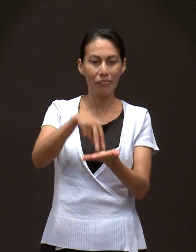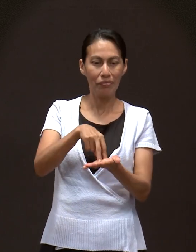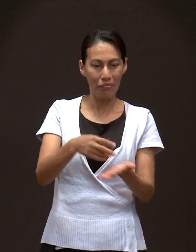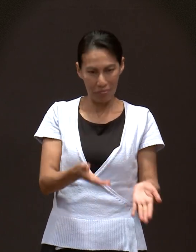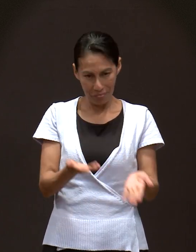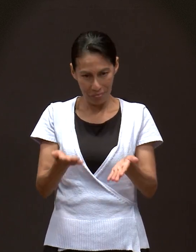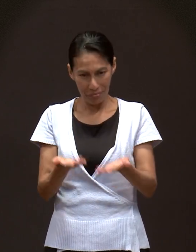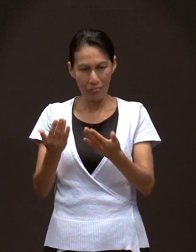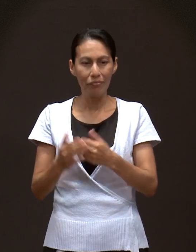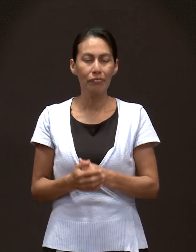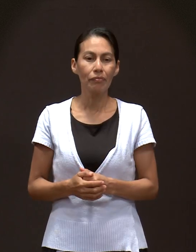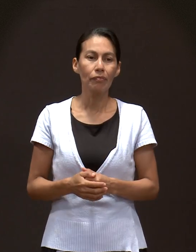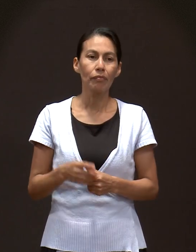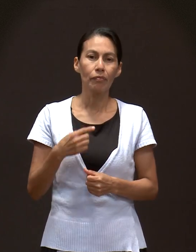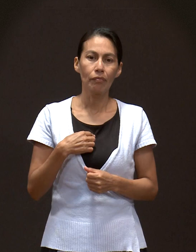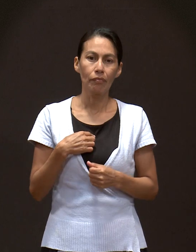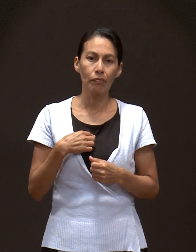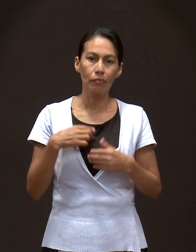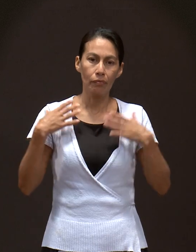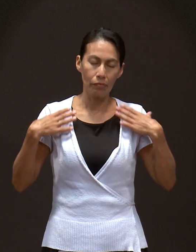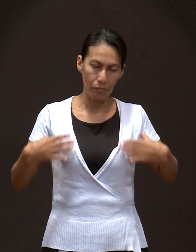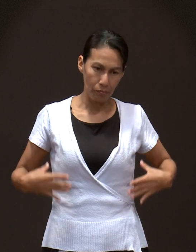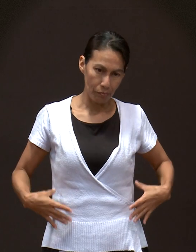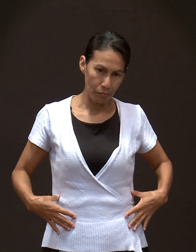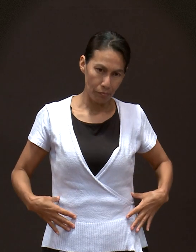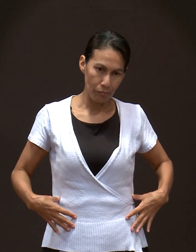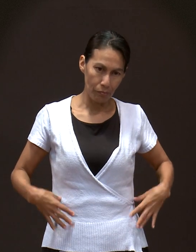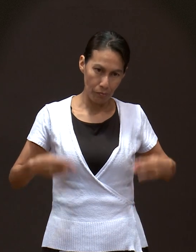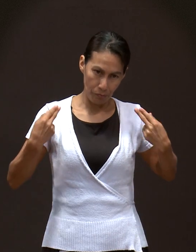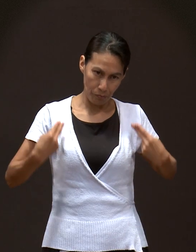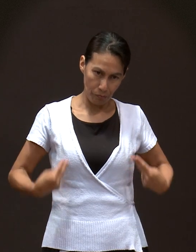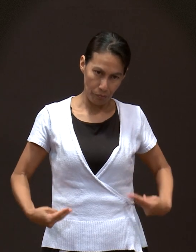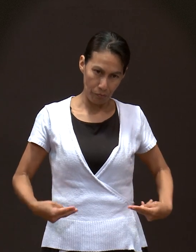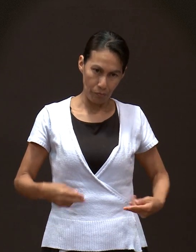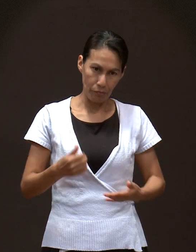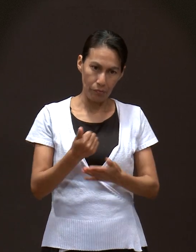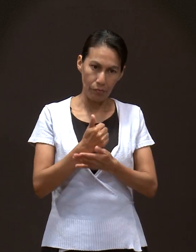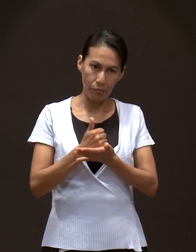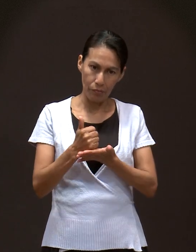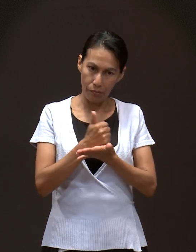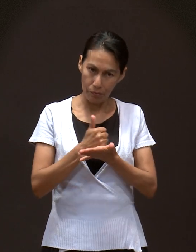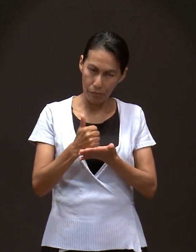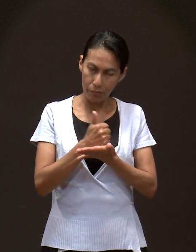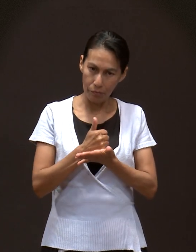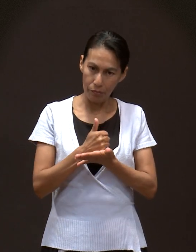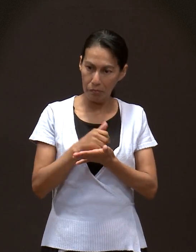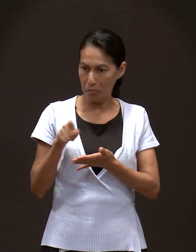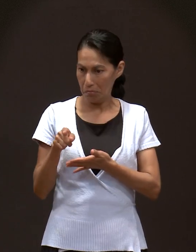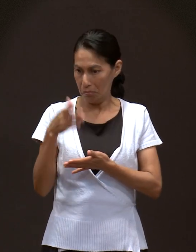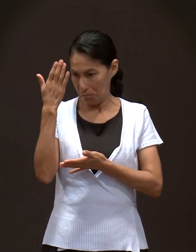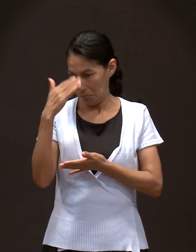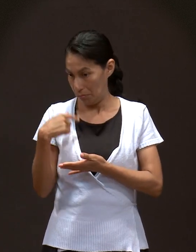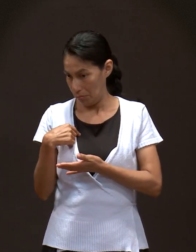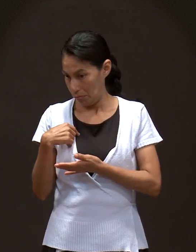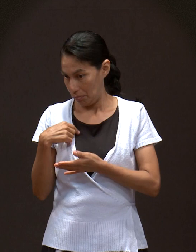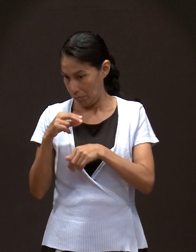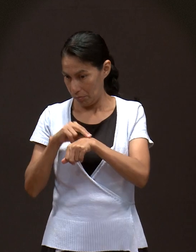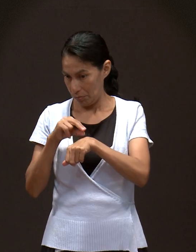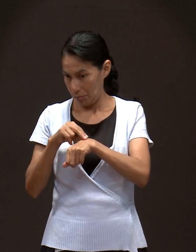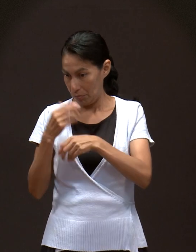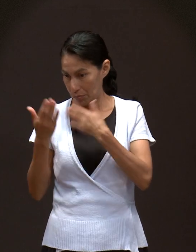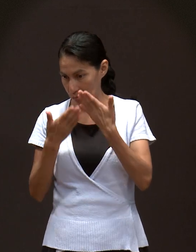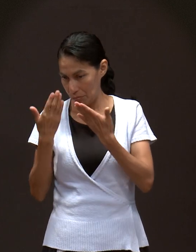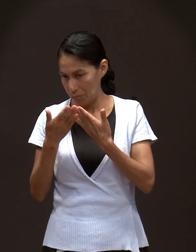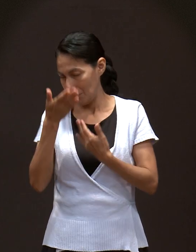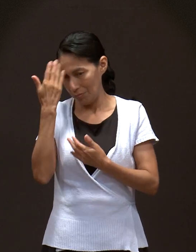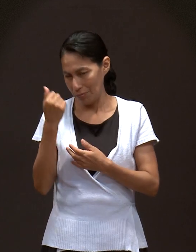vamos adelante. Yo traía el quirúrgico azul. No sé si esa persona sabía que yo estudia medicina. Pero